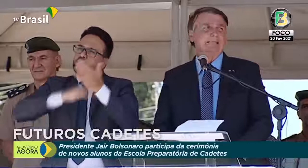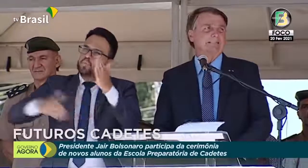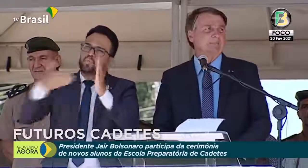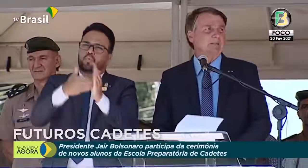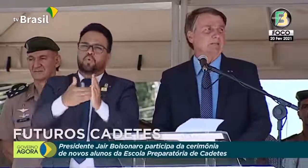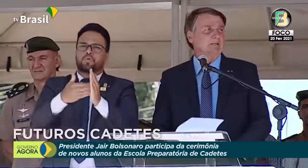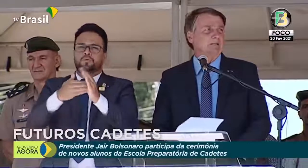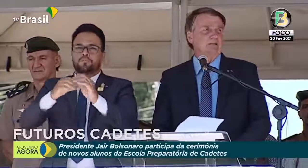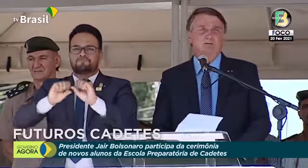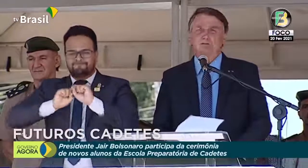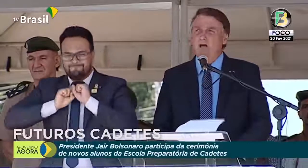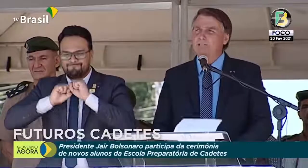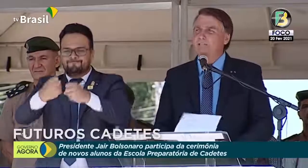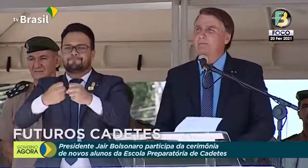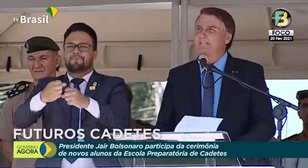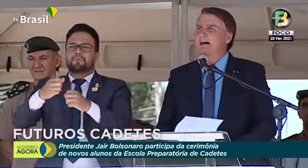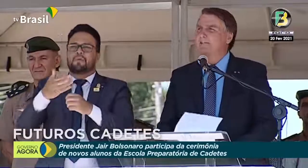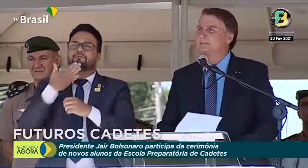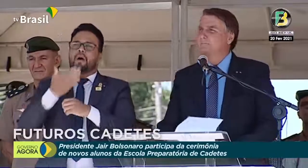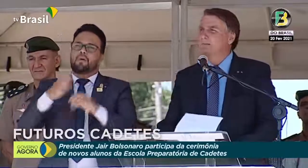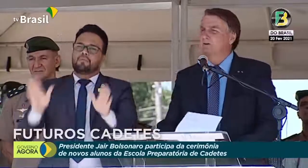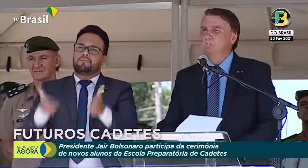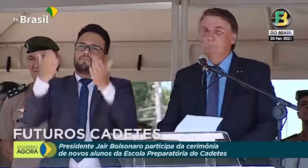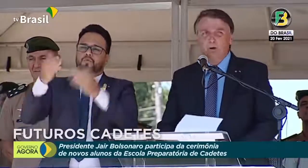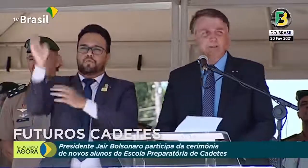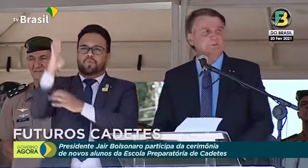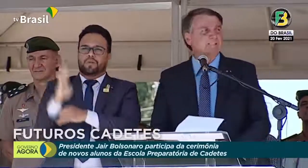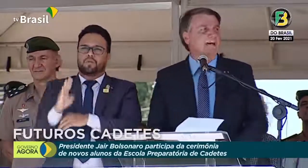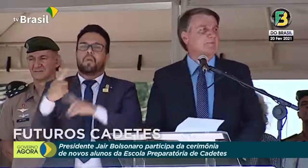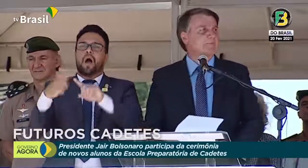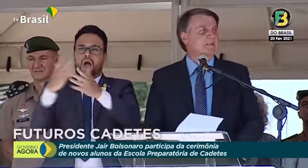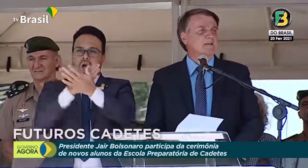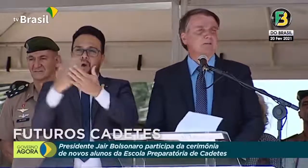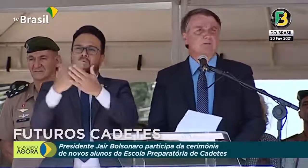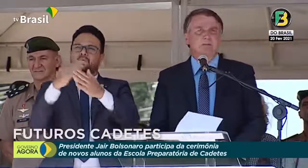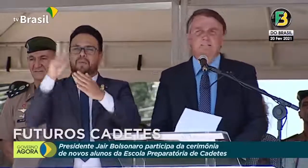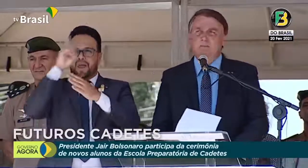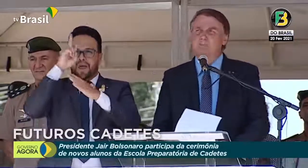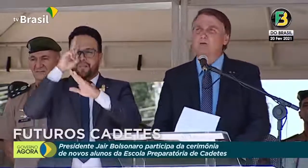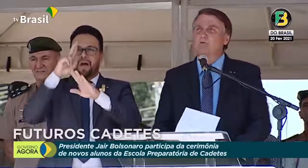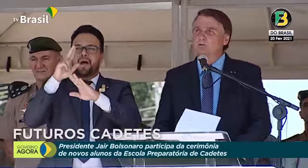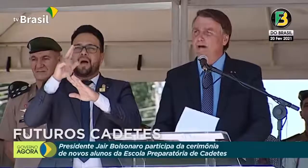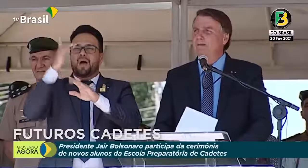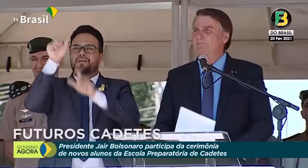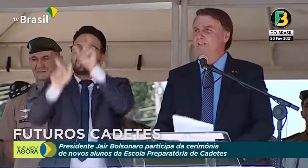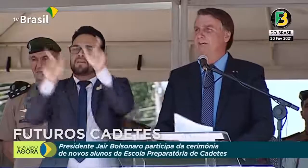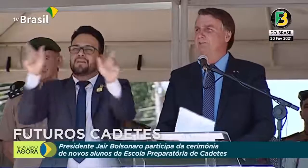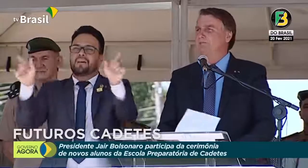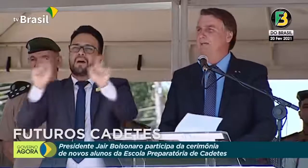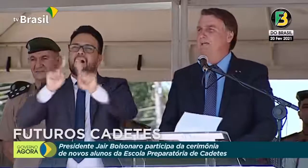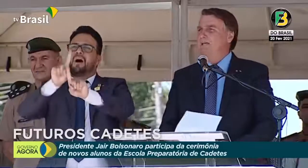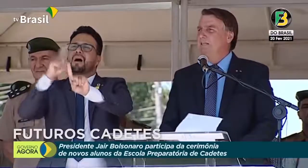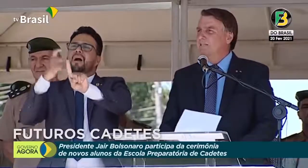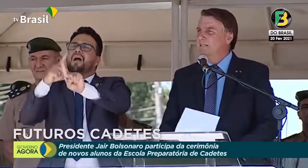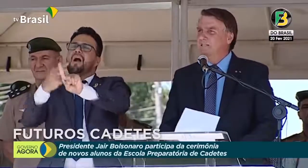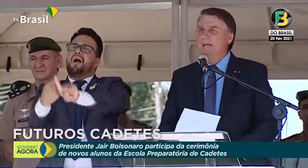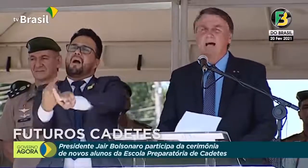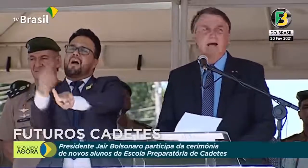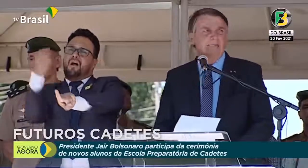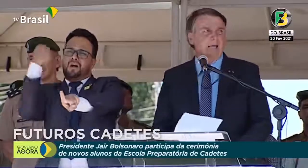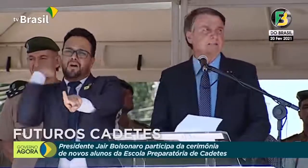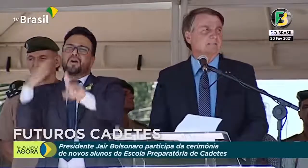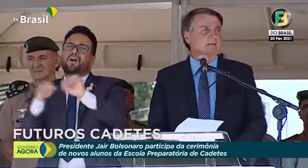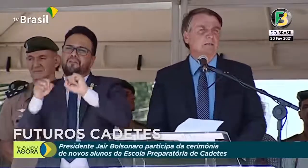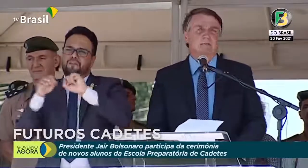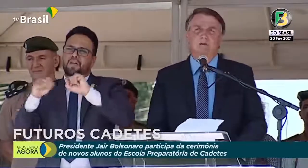fazer pela pátria. Se os nossos antepassados muito fizeram, nós temos que continuar fazendo.